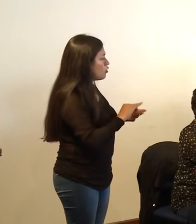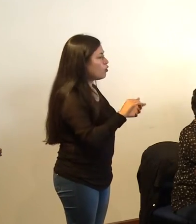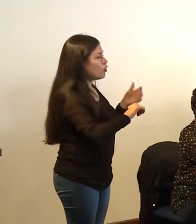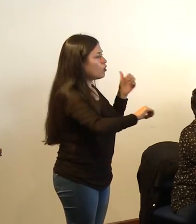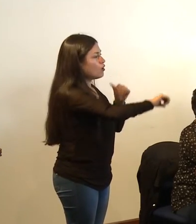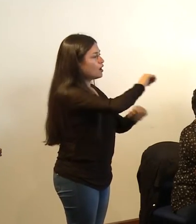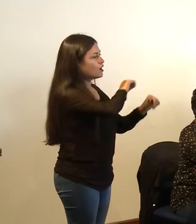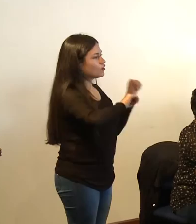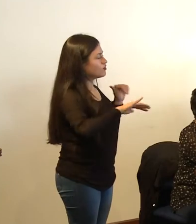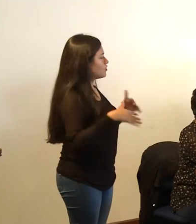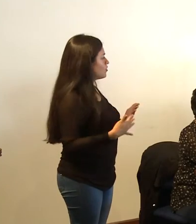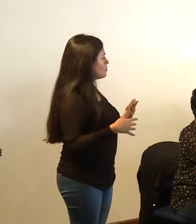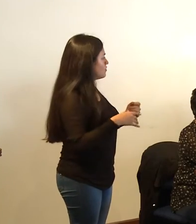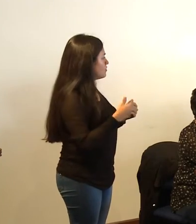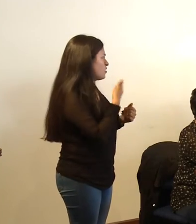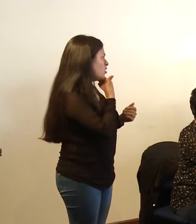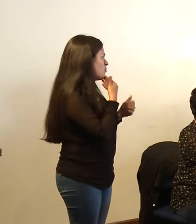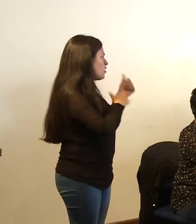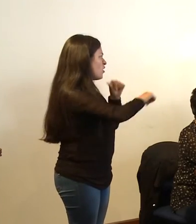revés?